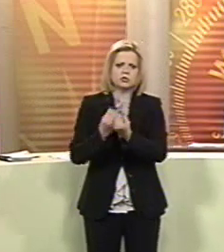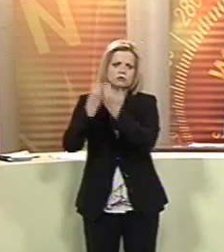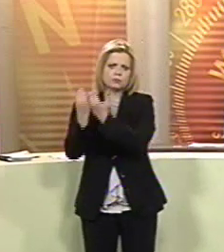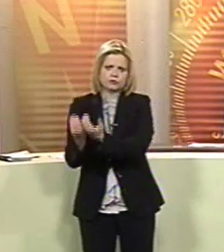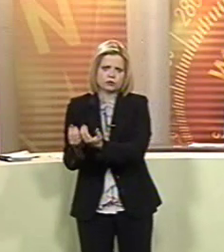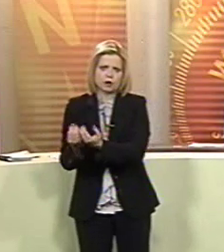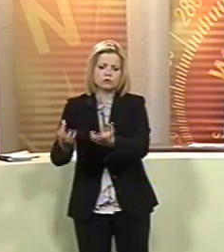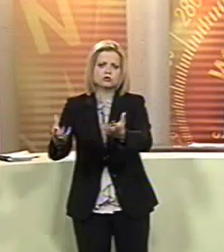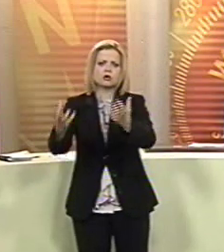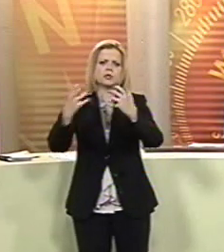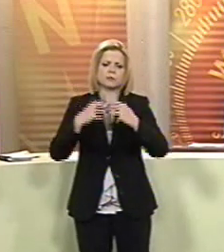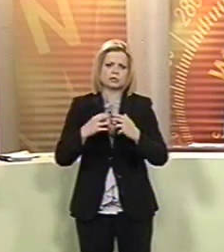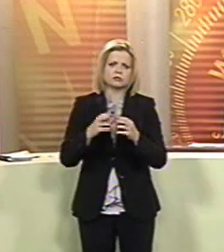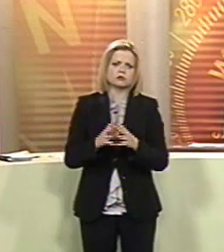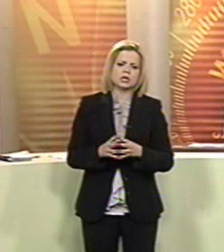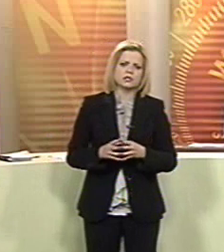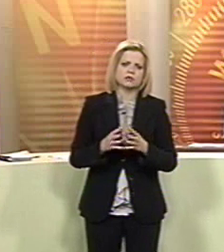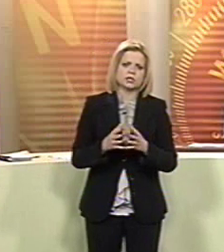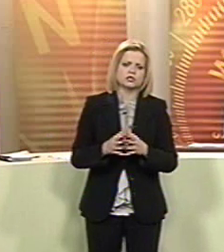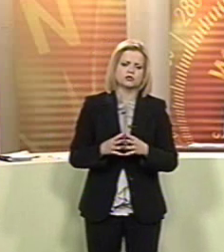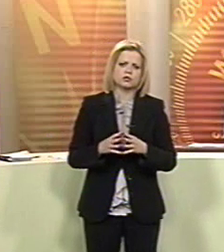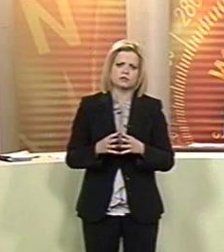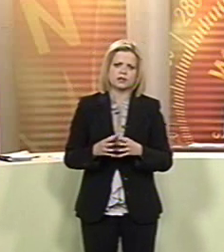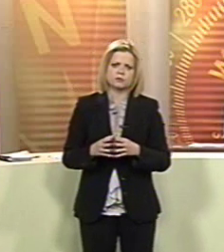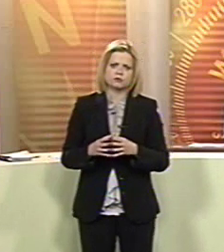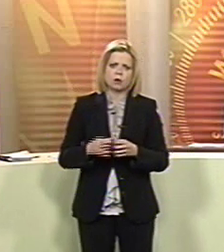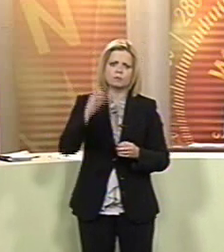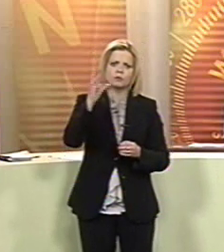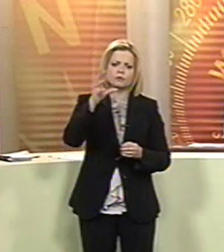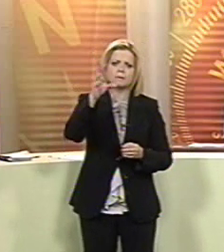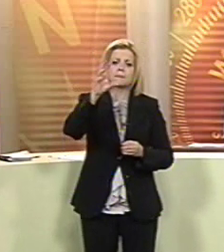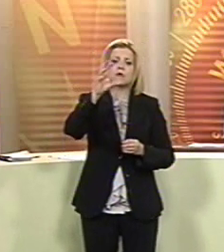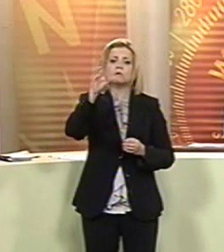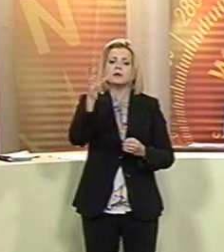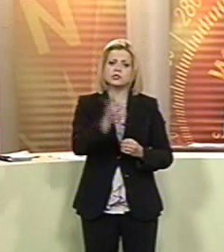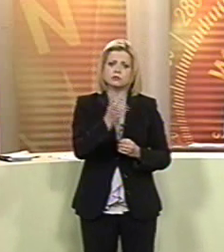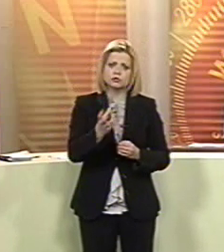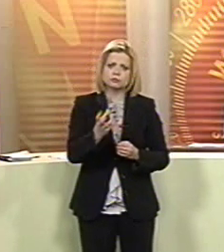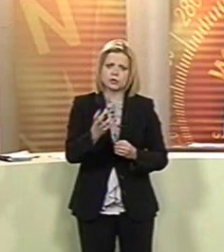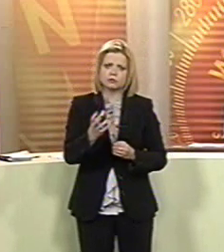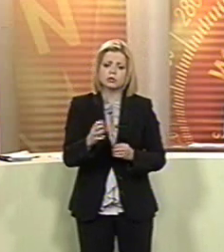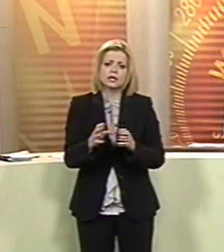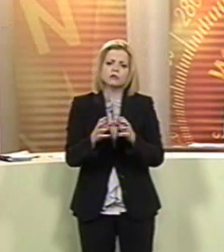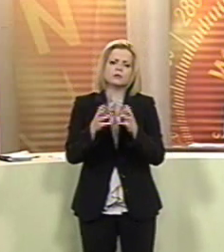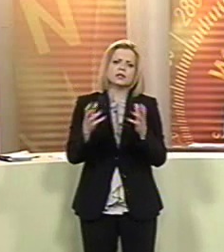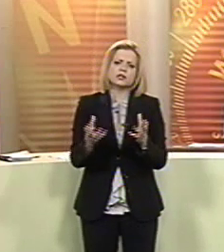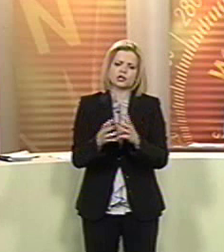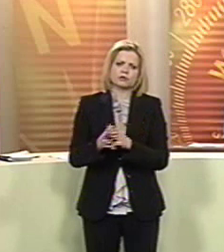domicílio profissional, somente para os atos concernentes ao exercício de sua atividade profissional. Muito bem. Compreendido isso, meus amigos, eu não poderia deixar de contar